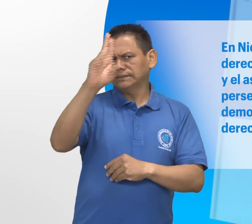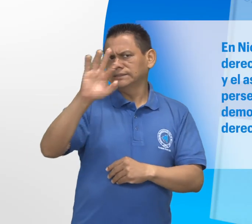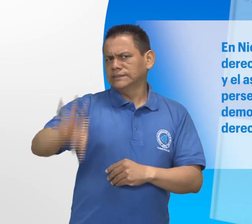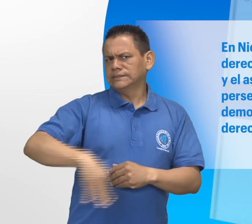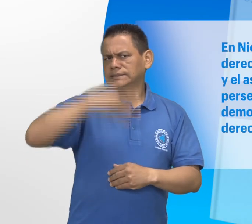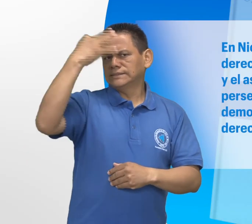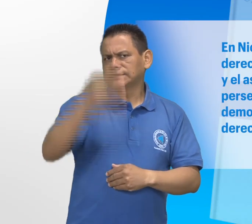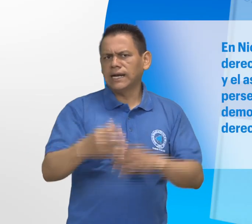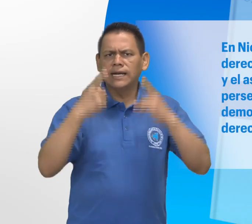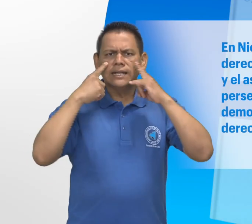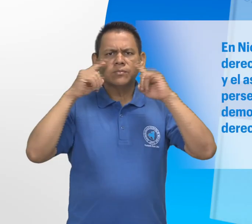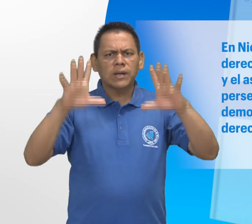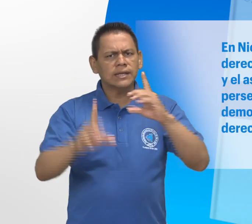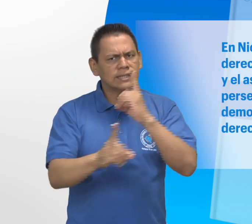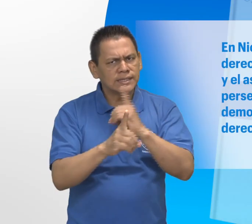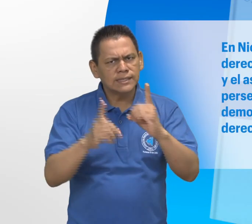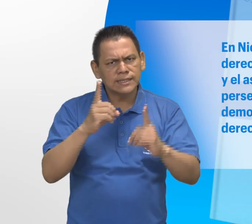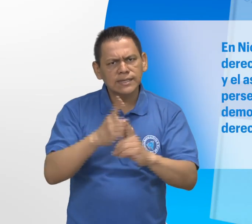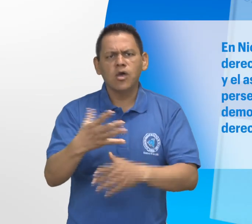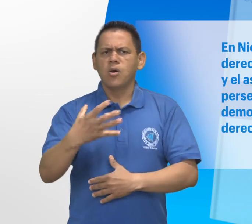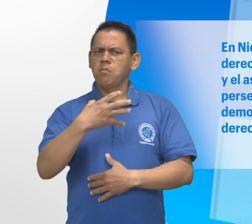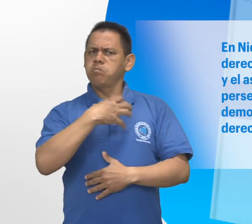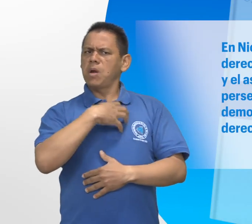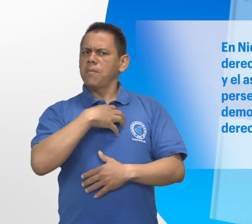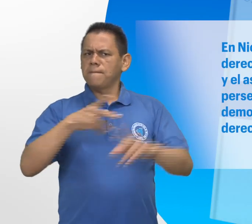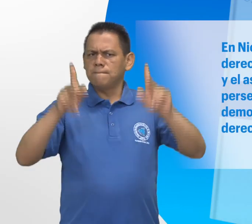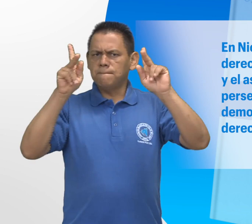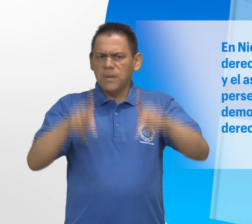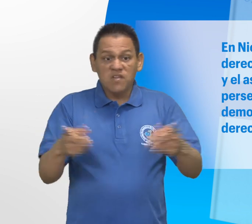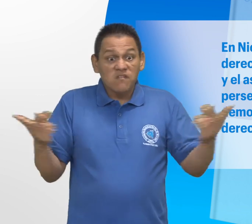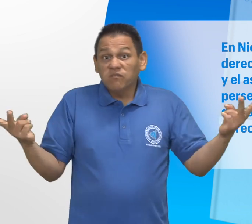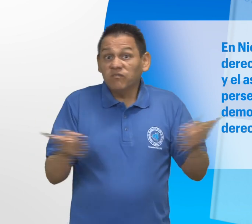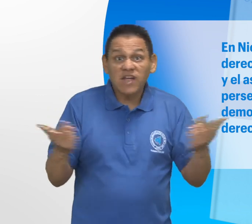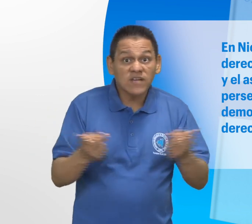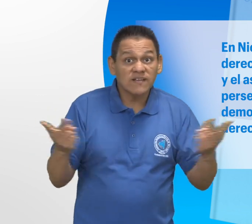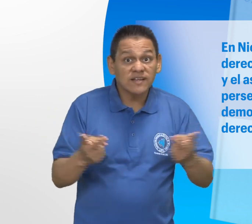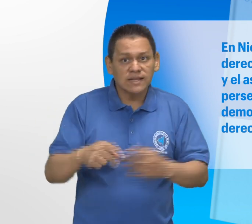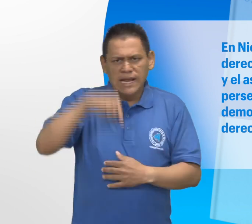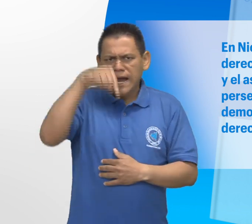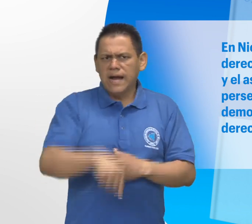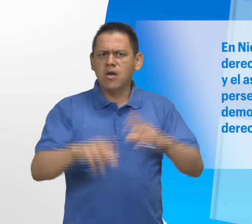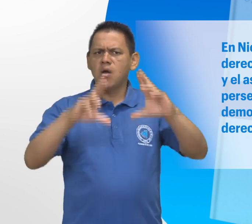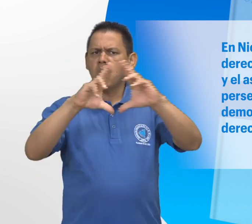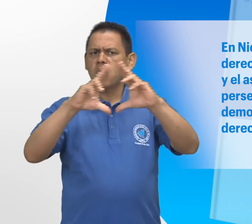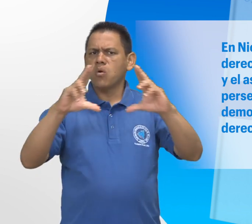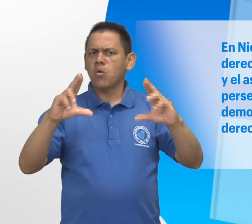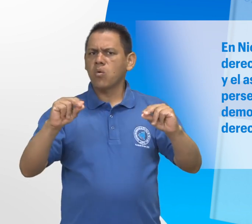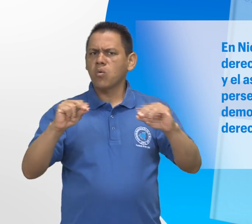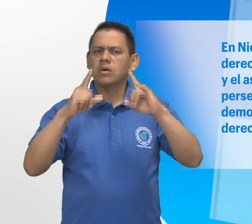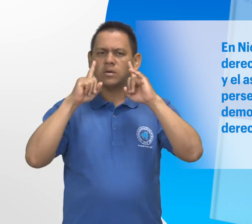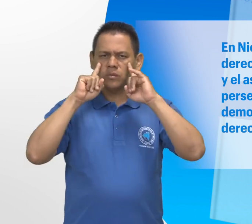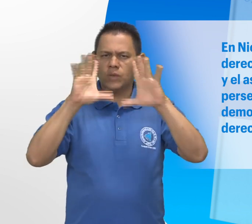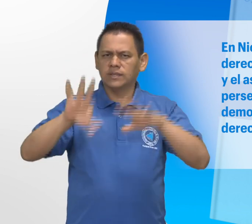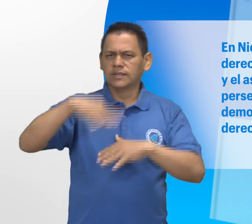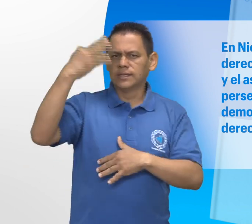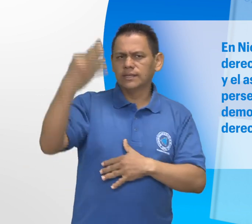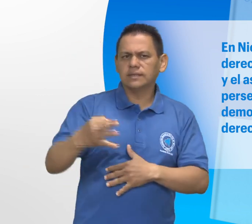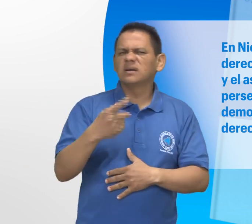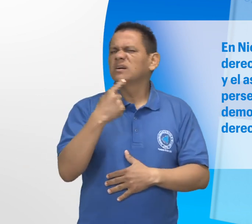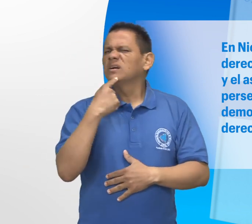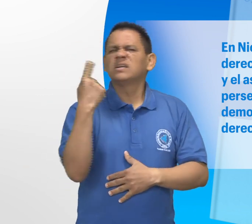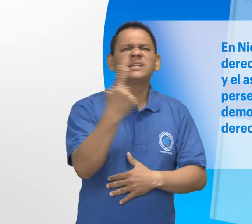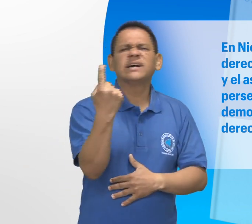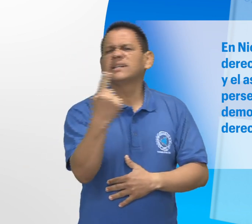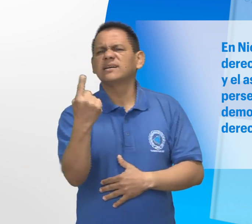En Nicaragua se reconoce y garantiza el derecho de refugio y de asilo.